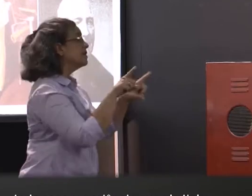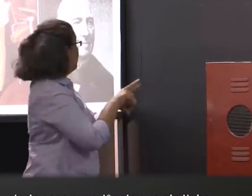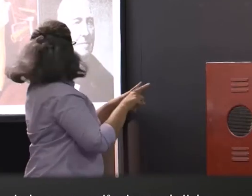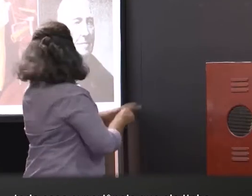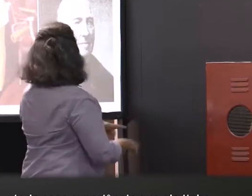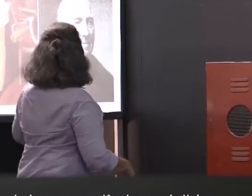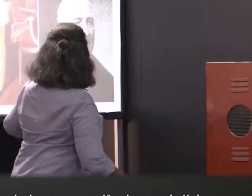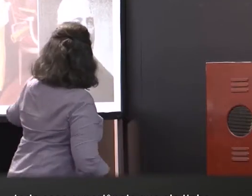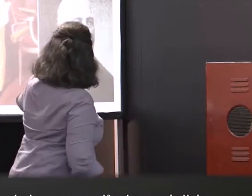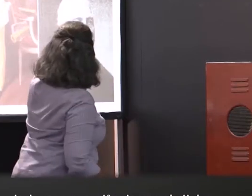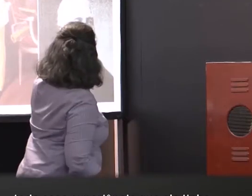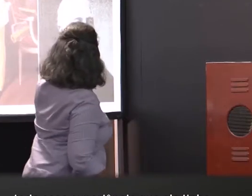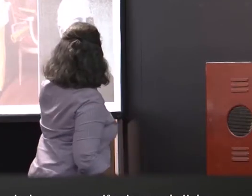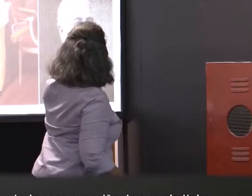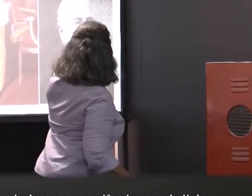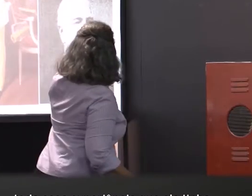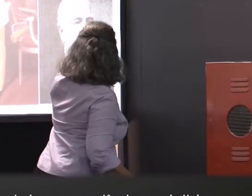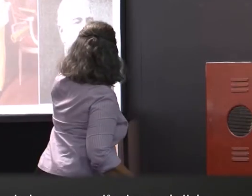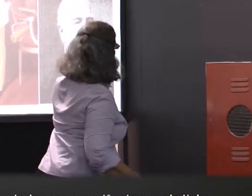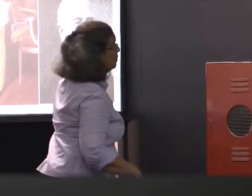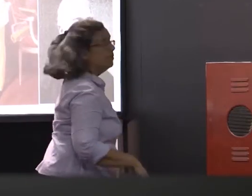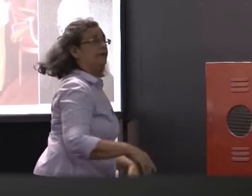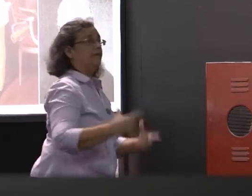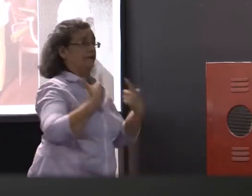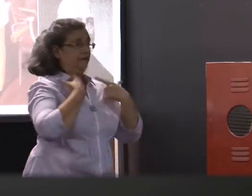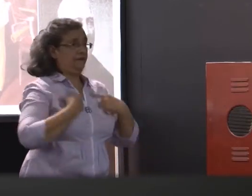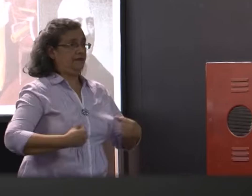essa bagagem, experiências que ele tinha.